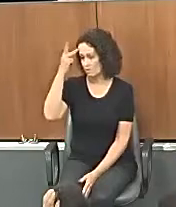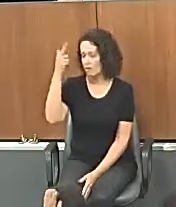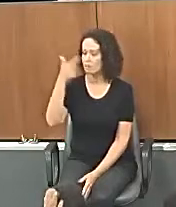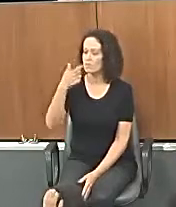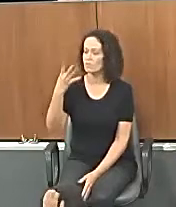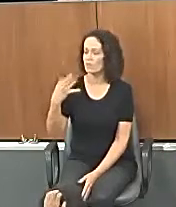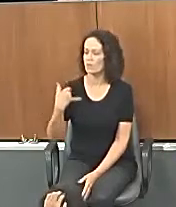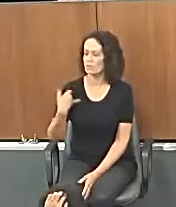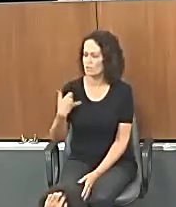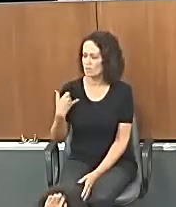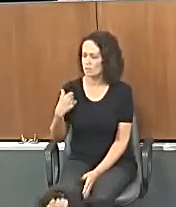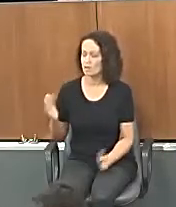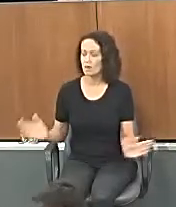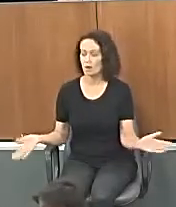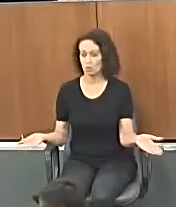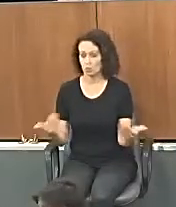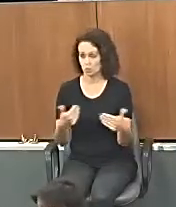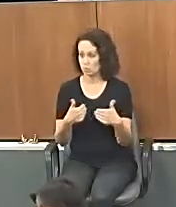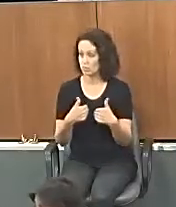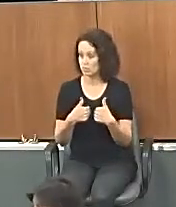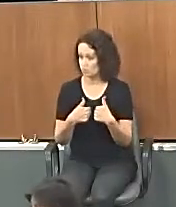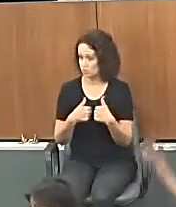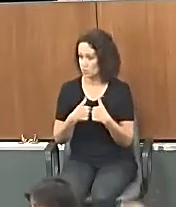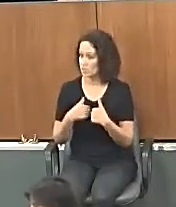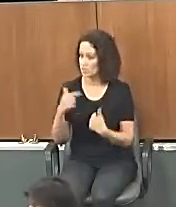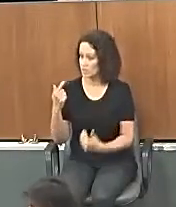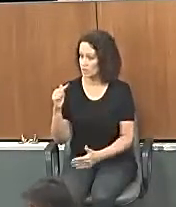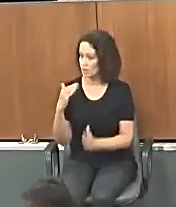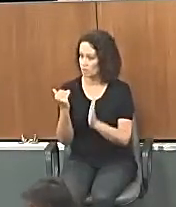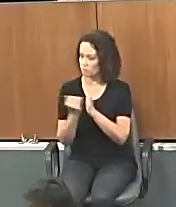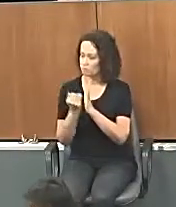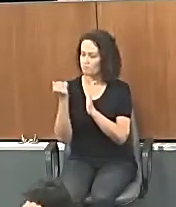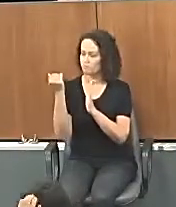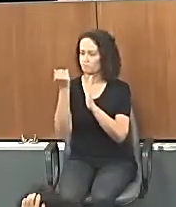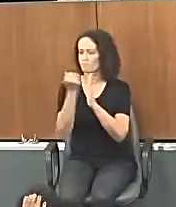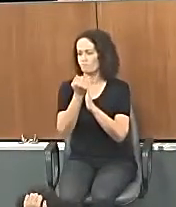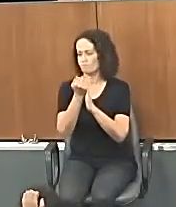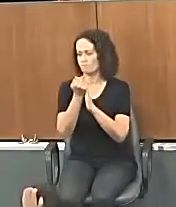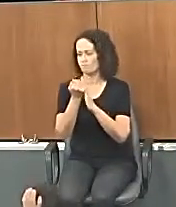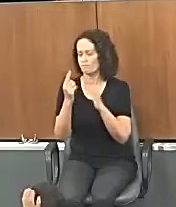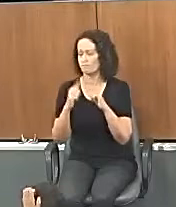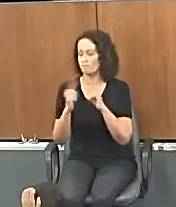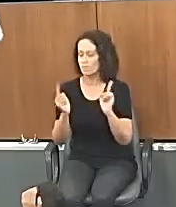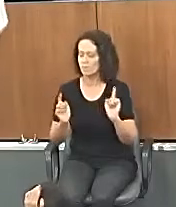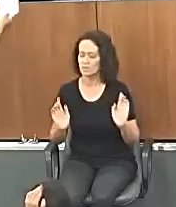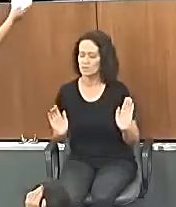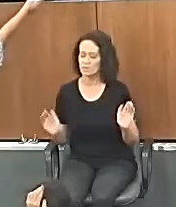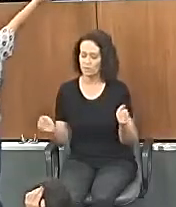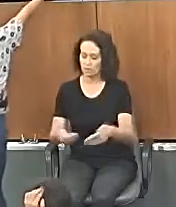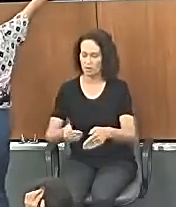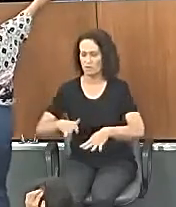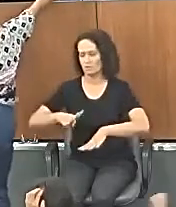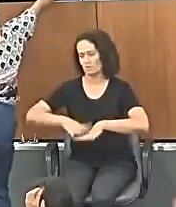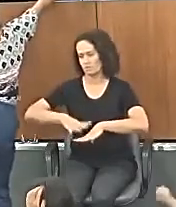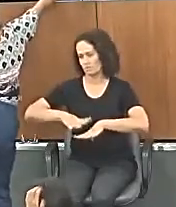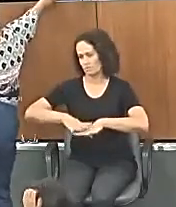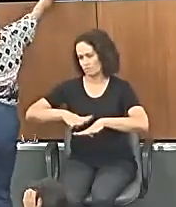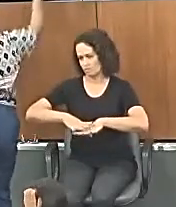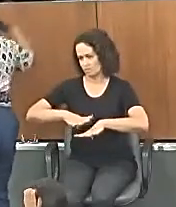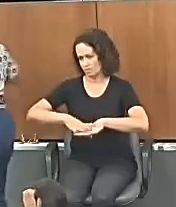num alto grau um altíssimo grau de autismo mas focado para a matemática